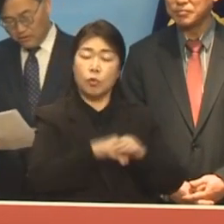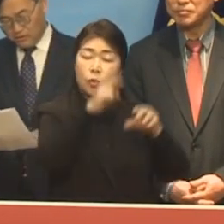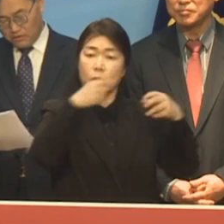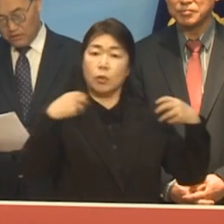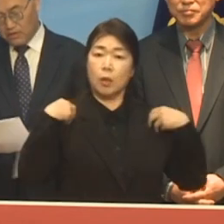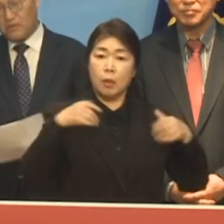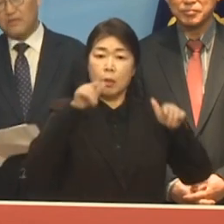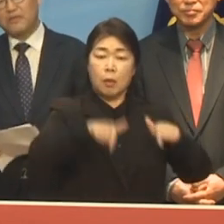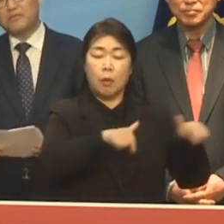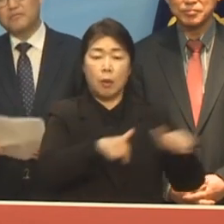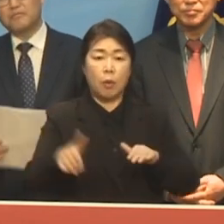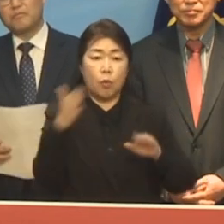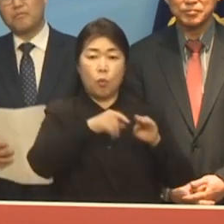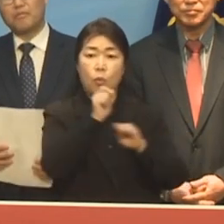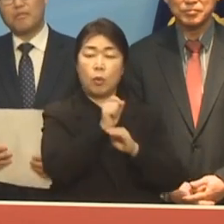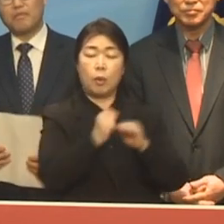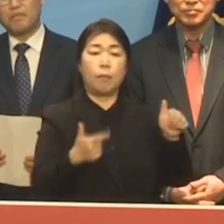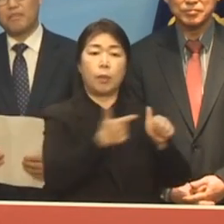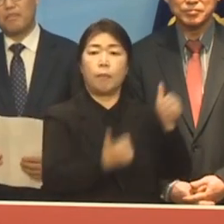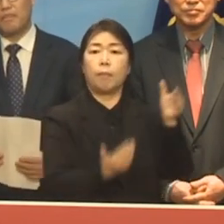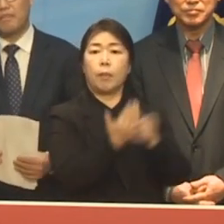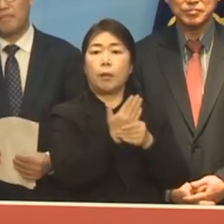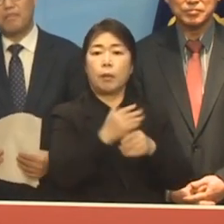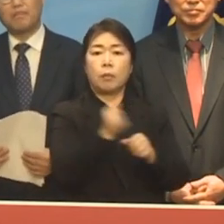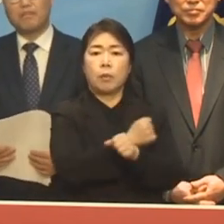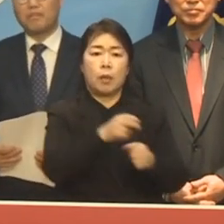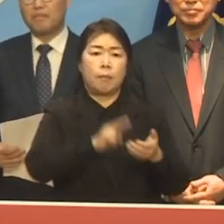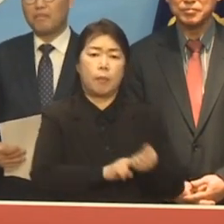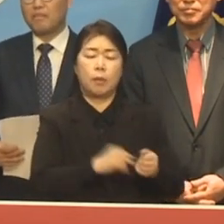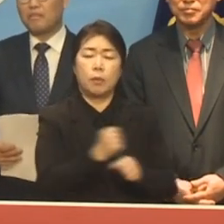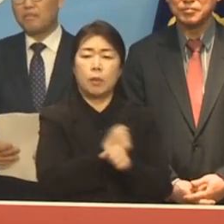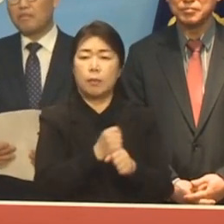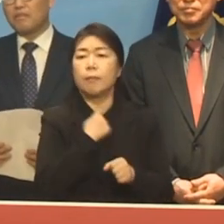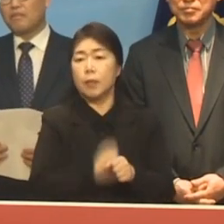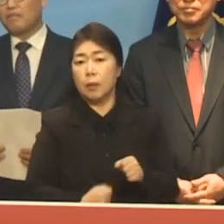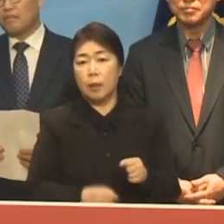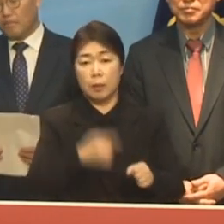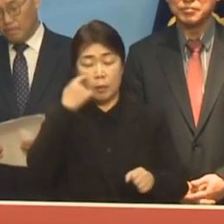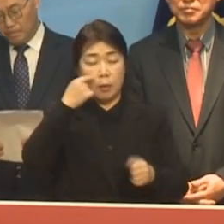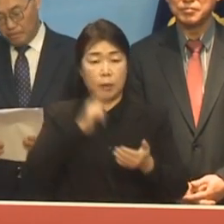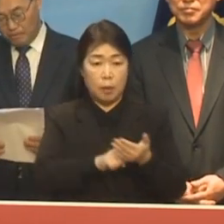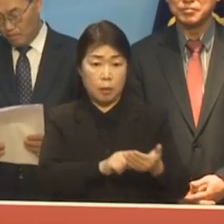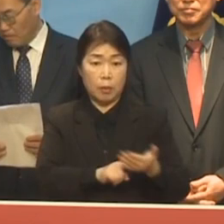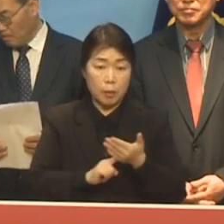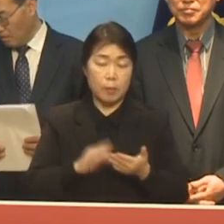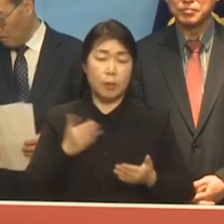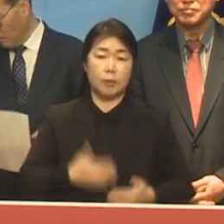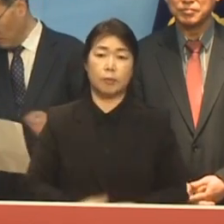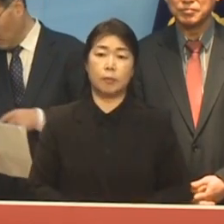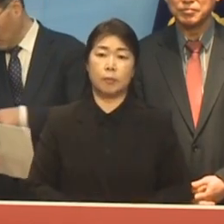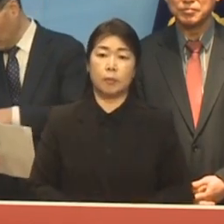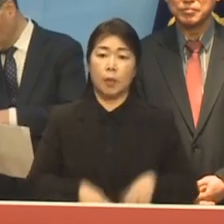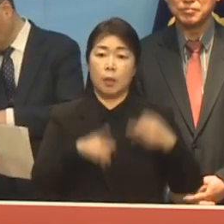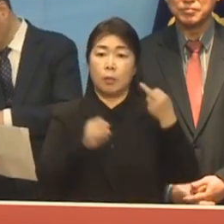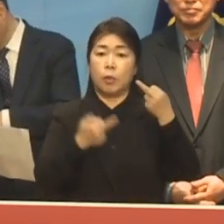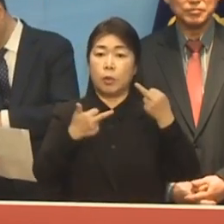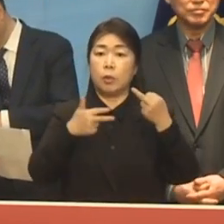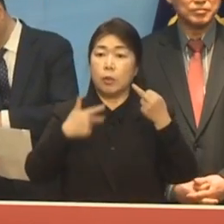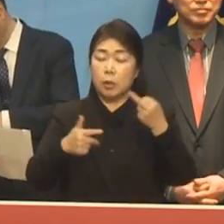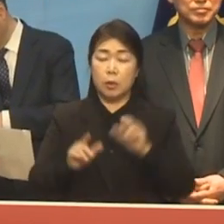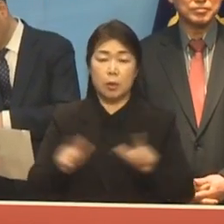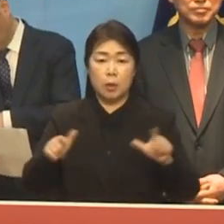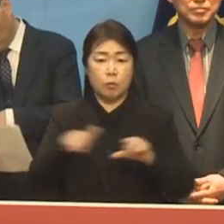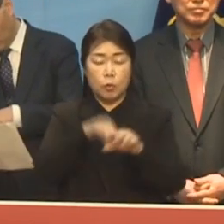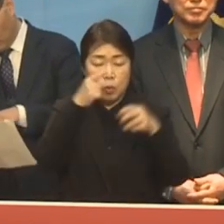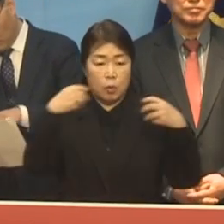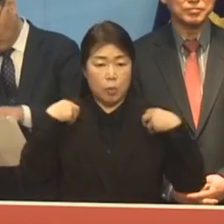정부가 서해 공무원 피격사건을 조직적으로 은폐 조작한 것으로 백일화에 드러났다. 지난 12월 7일 감사원은 문재인